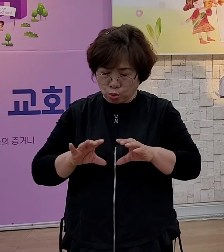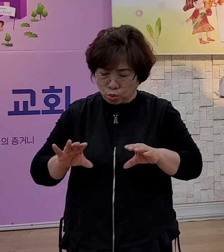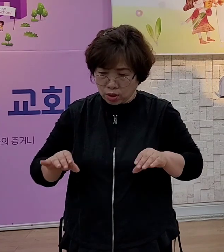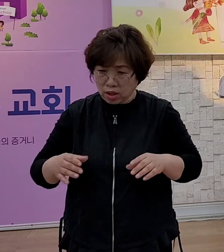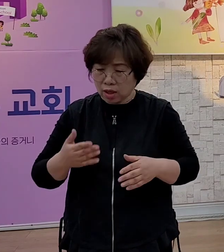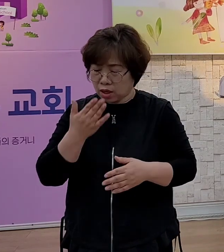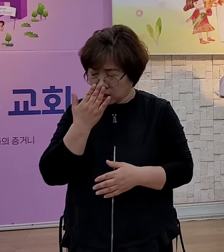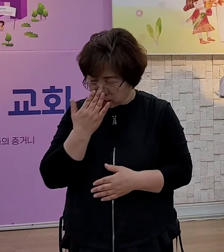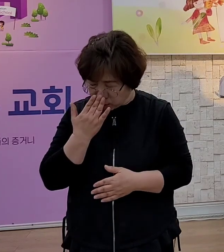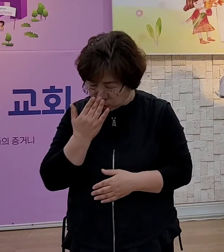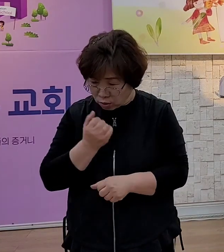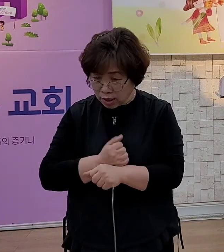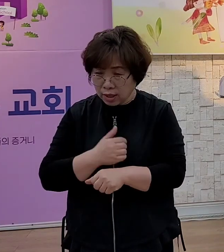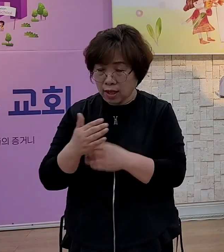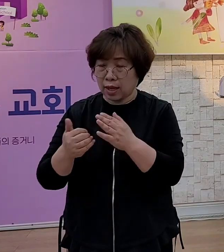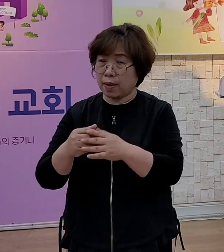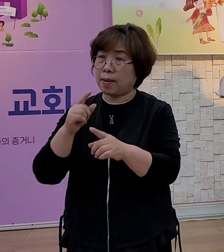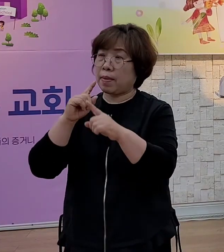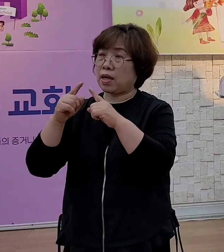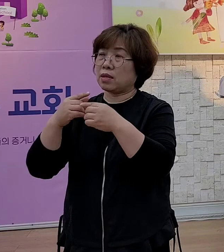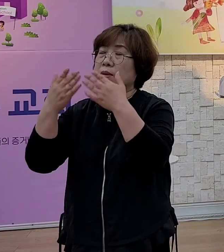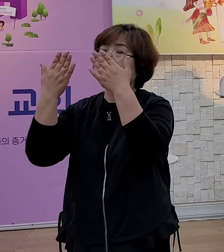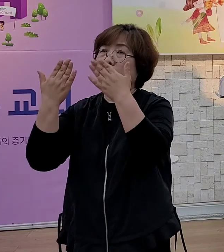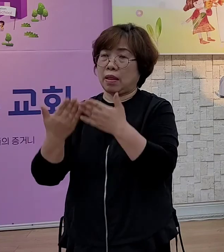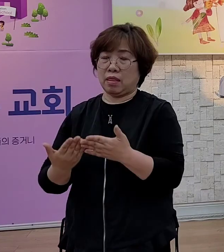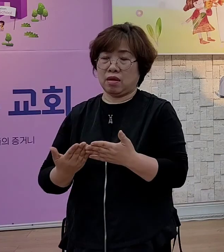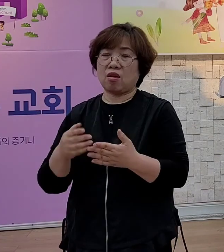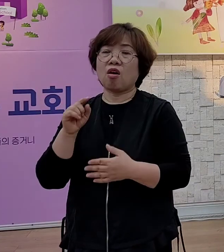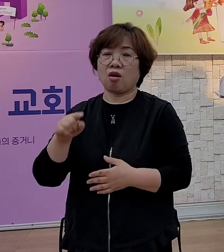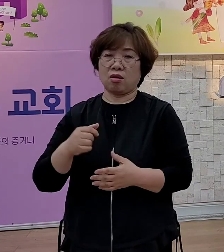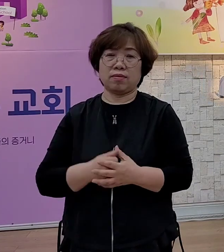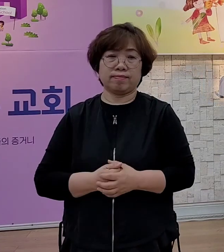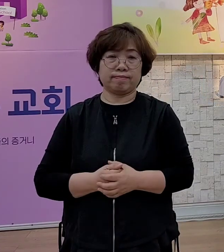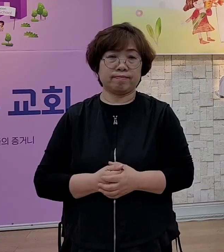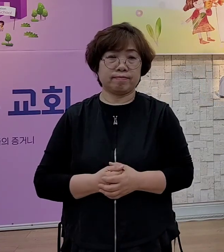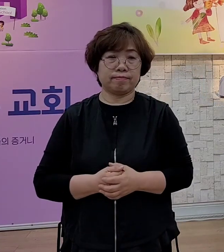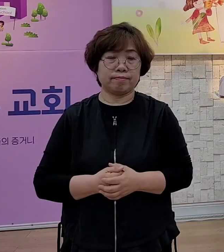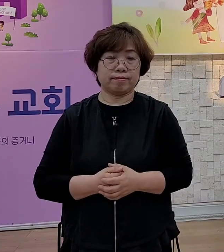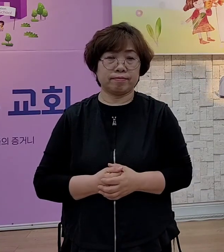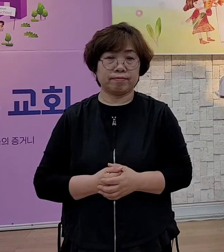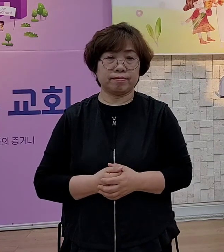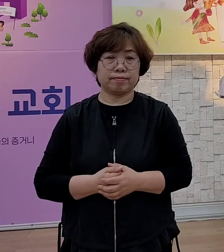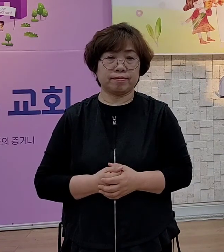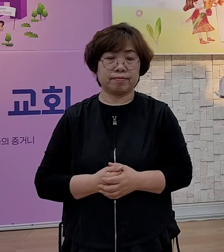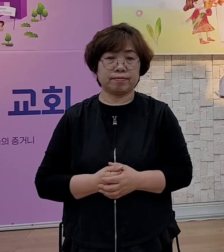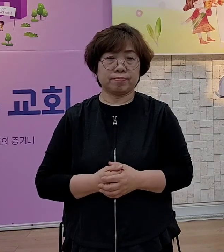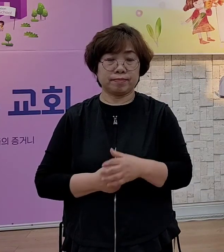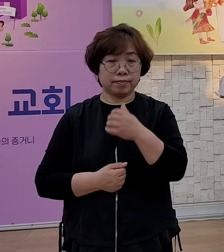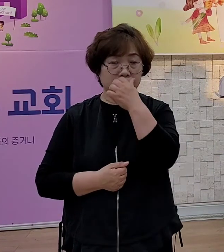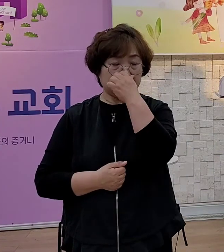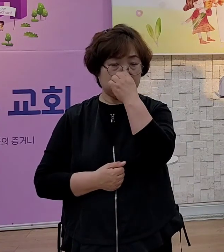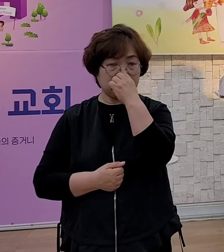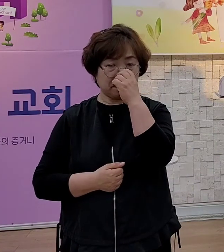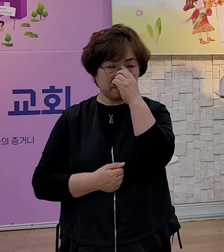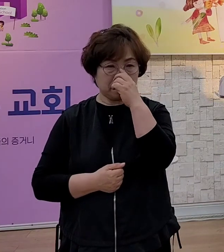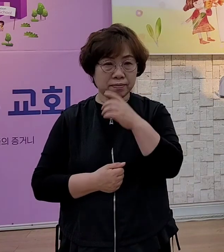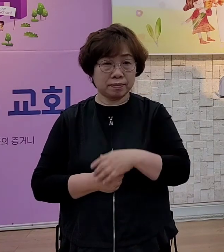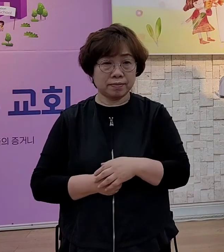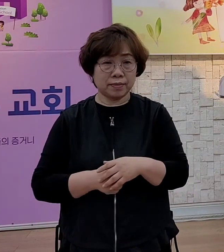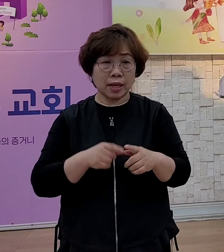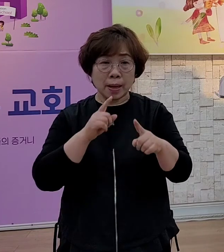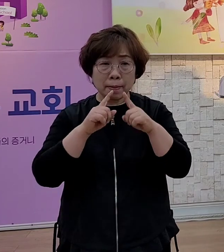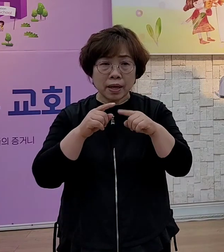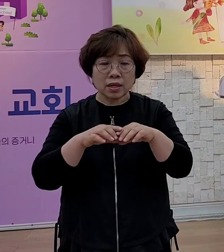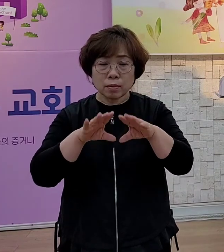말씀을 받는 것이다 라는 것을 가르쳐주고 있습니다. 여러분 마지막으로 말씀을 맺습니다. 이